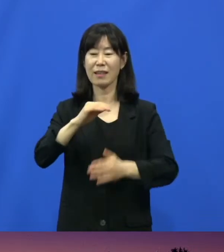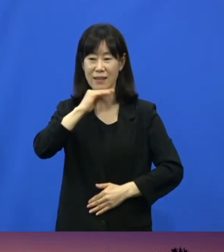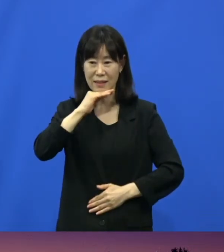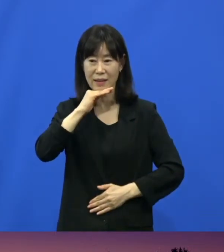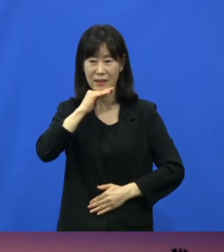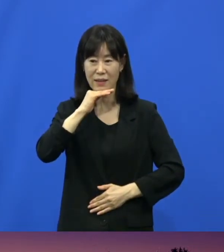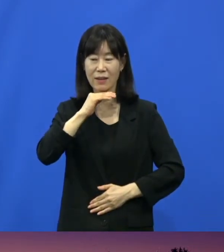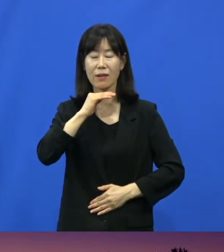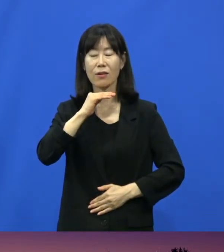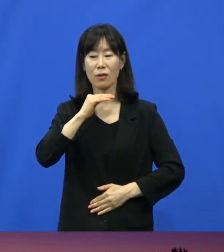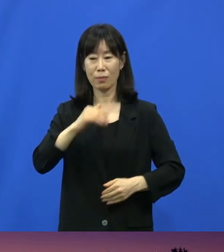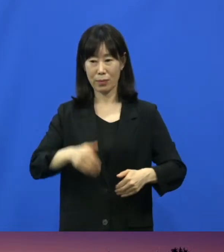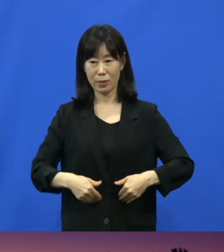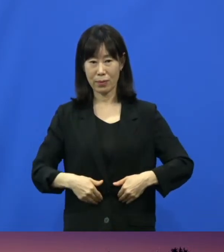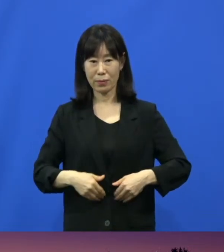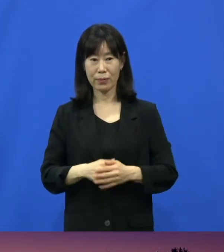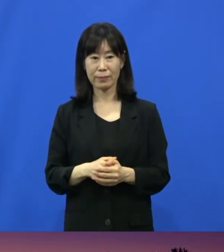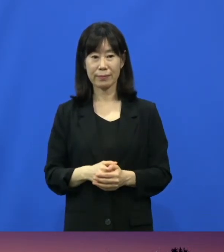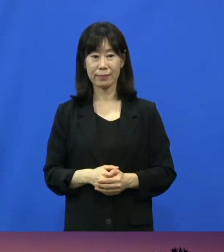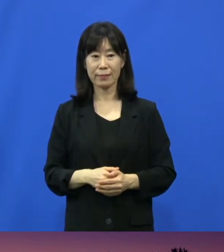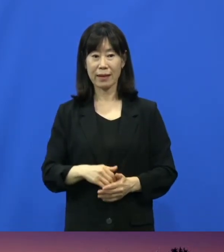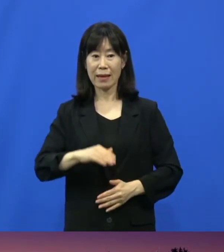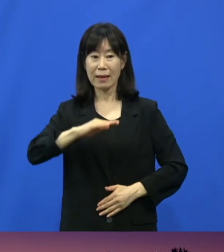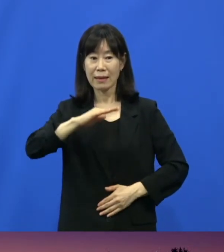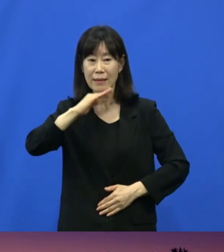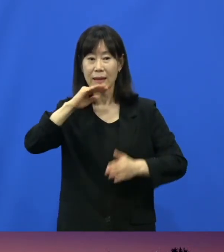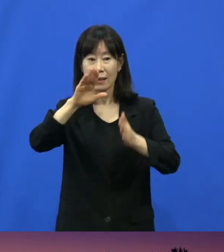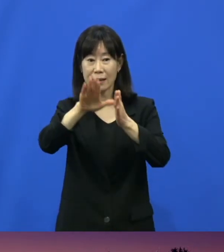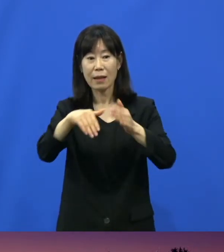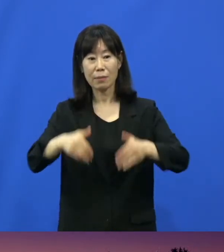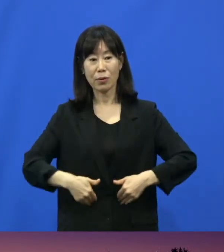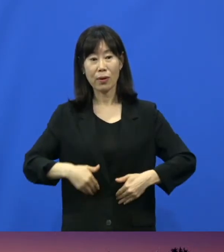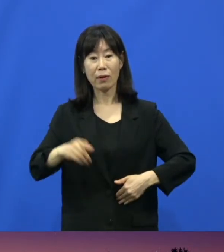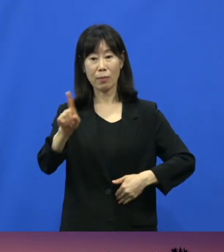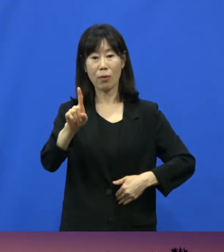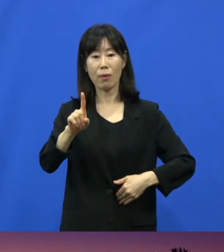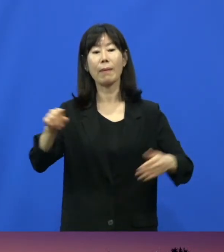그 기다림을 위해서 뭐가 필요하죠? 믿음이 필요한 거예요.